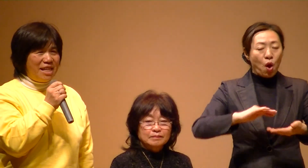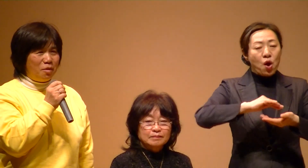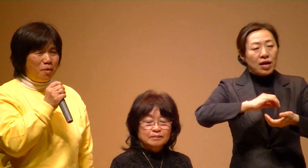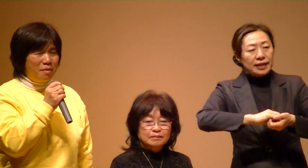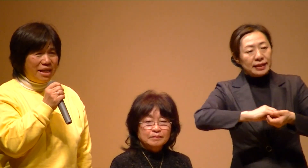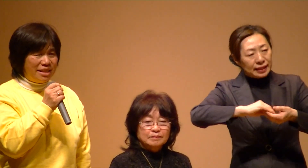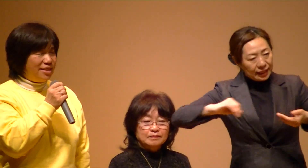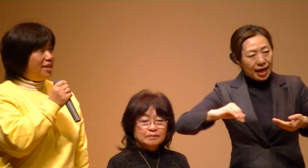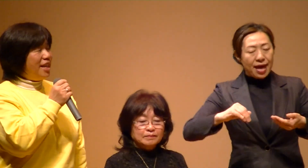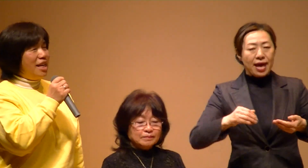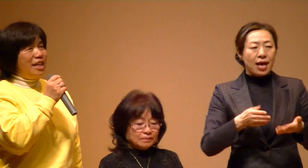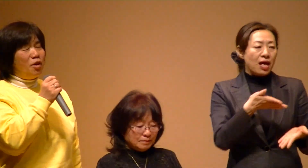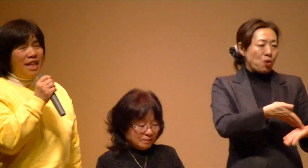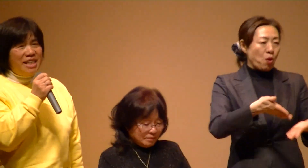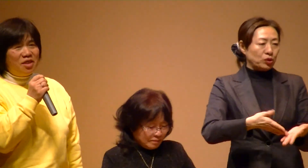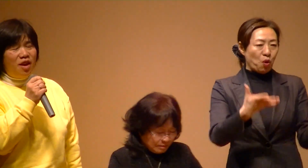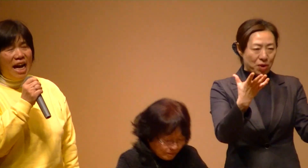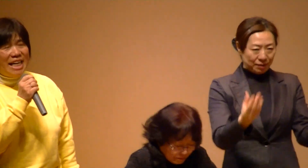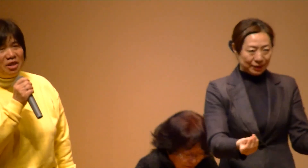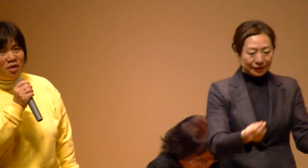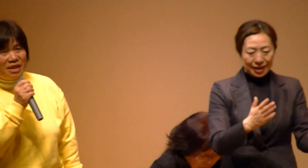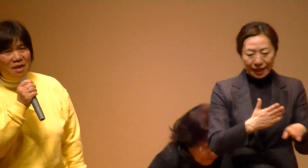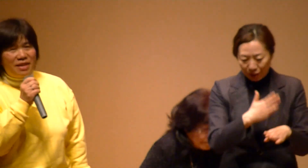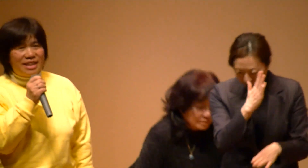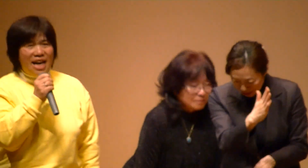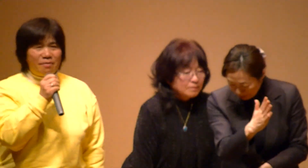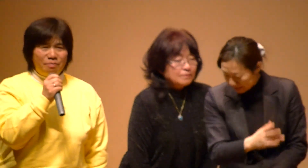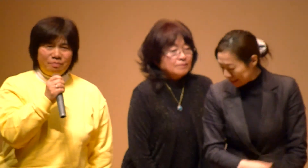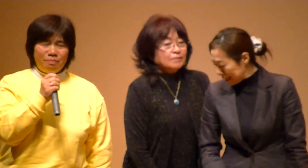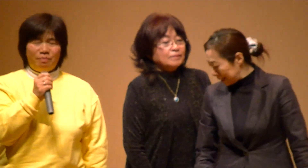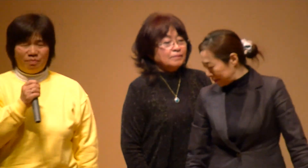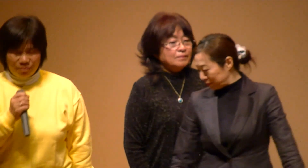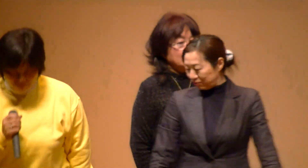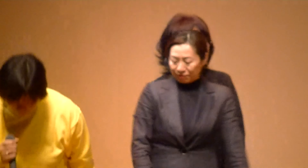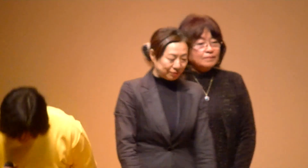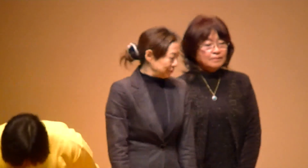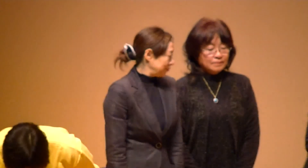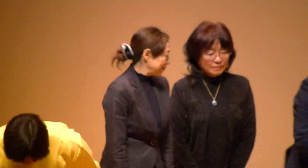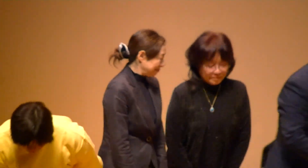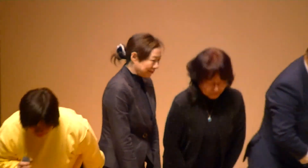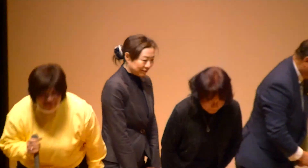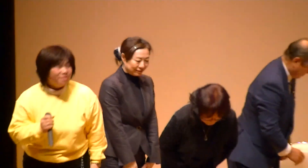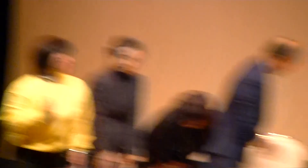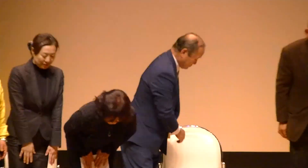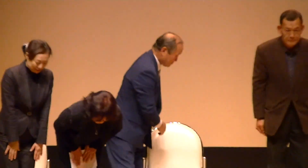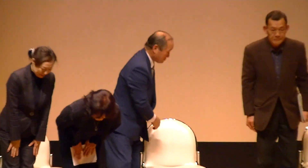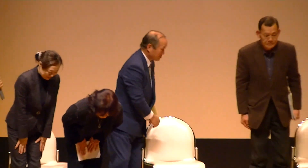わりにしたいと思います。ご清聴ありがとうございました。